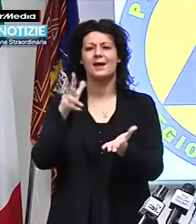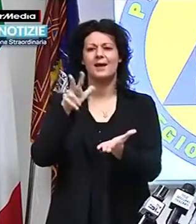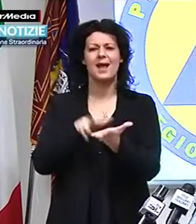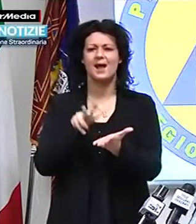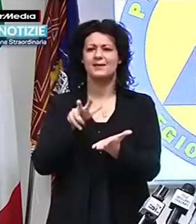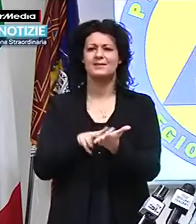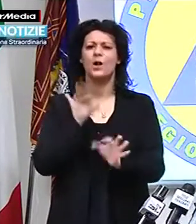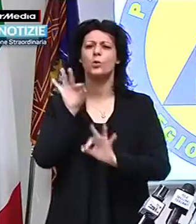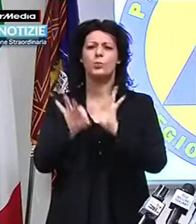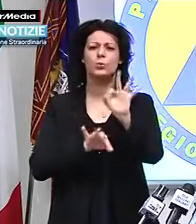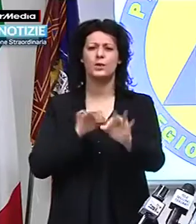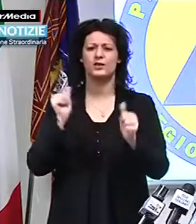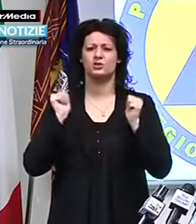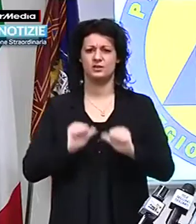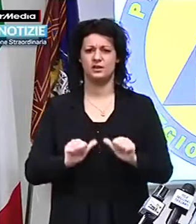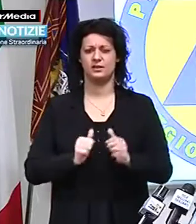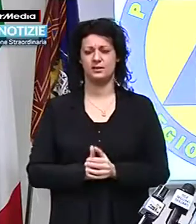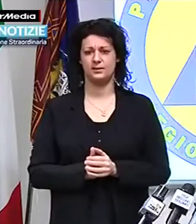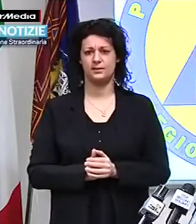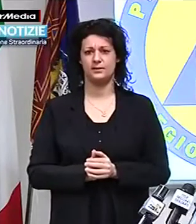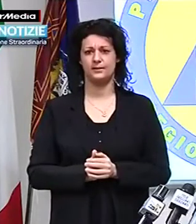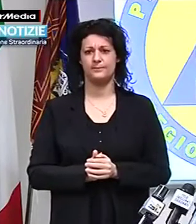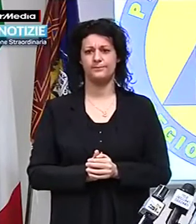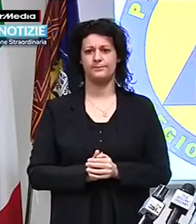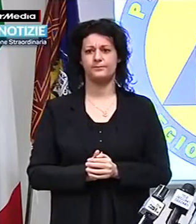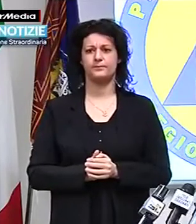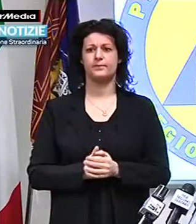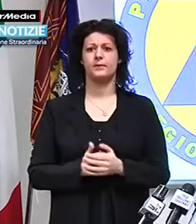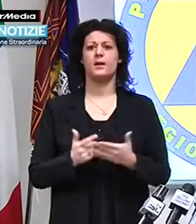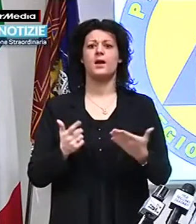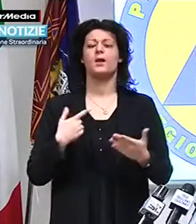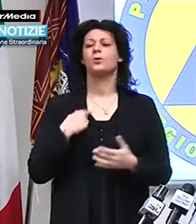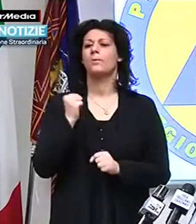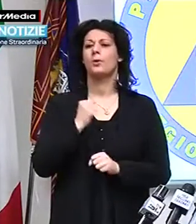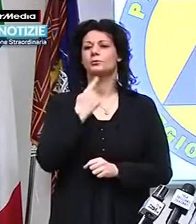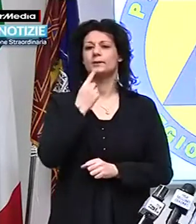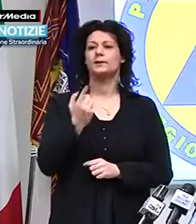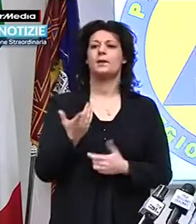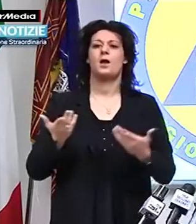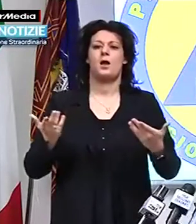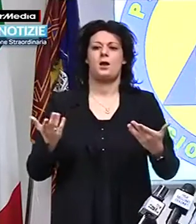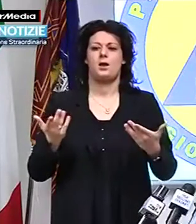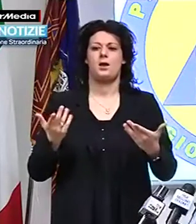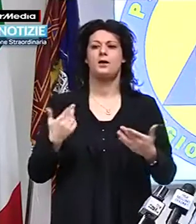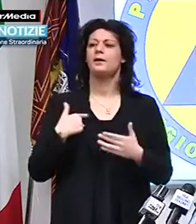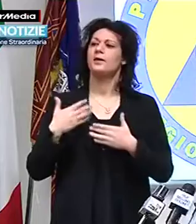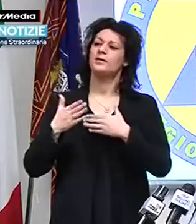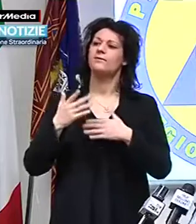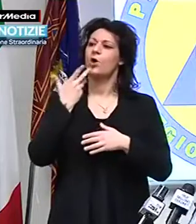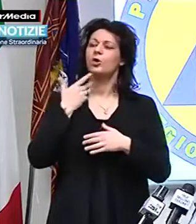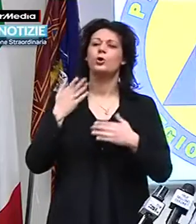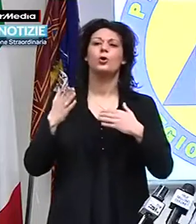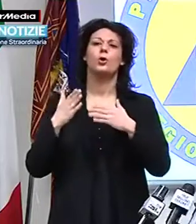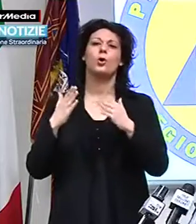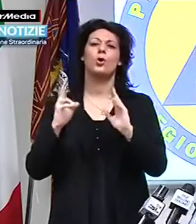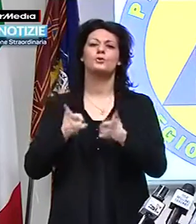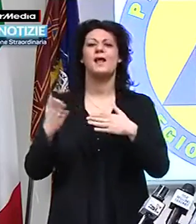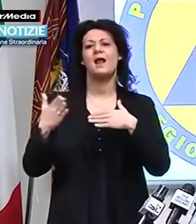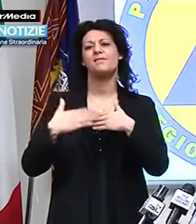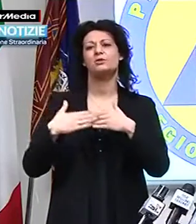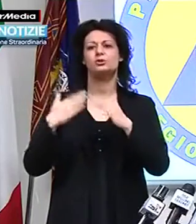cittadini. Non è che si risolve dicendo: a casa mia mi tieni aperto l'ospedale e gli altri si arrangino. Perché purtroppo, se